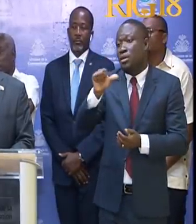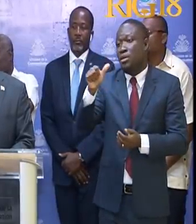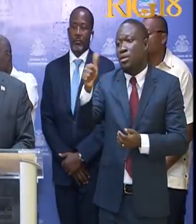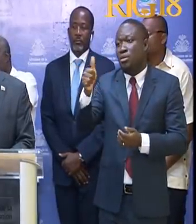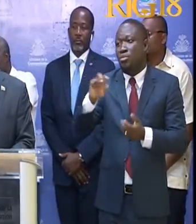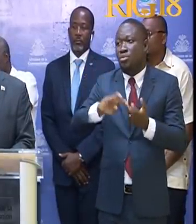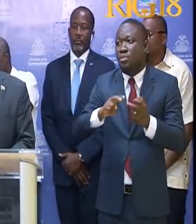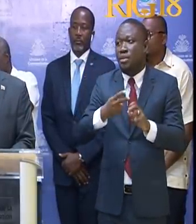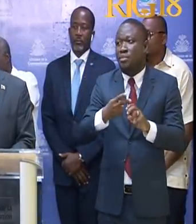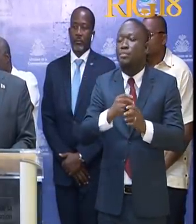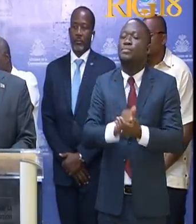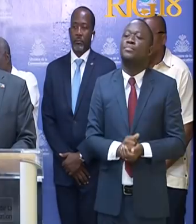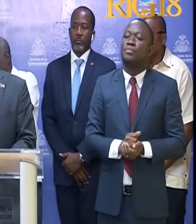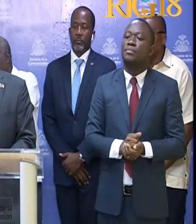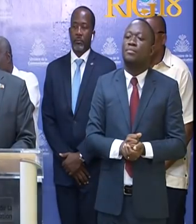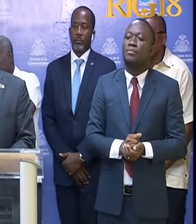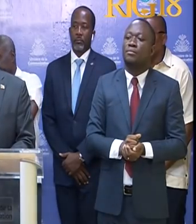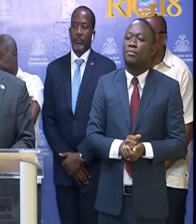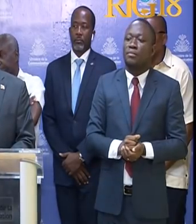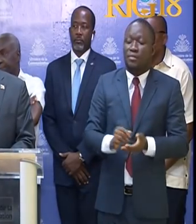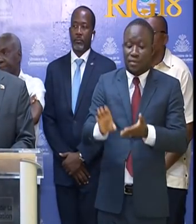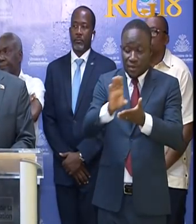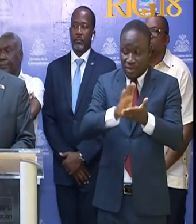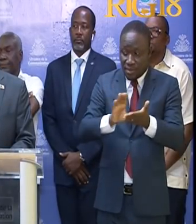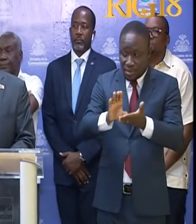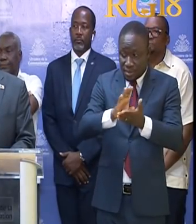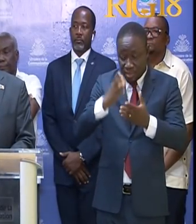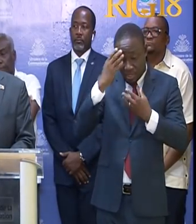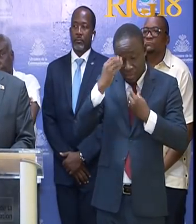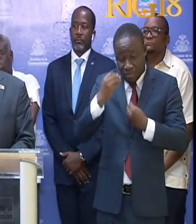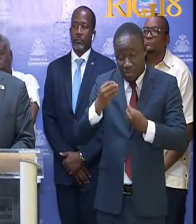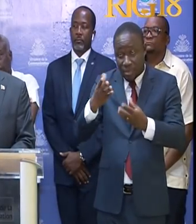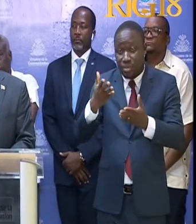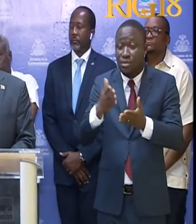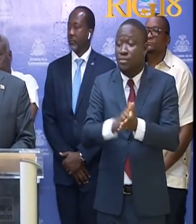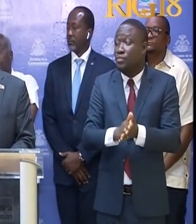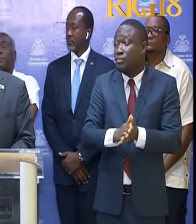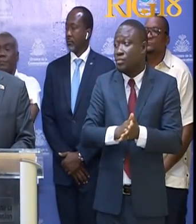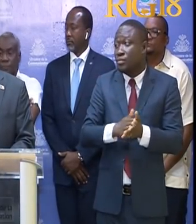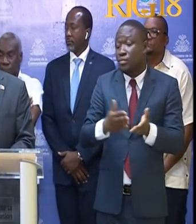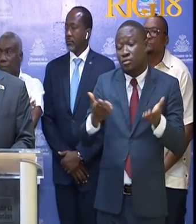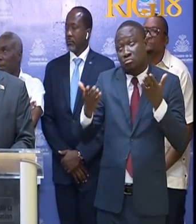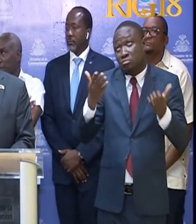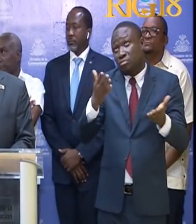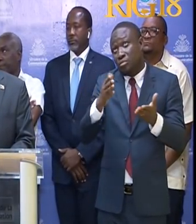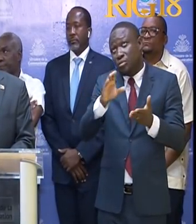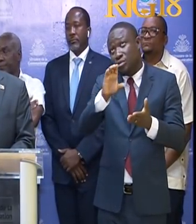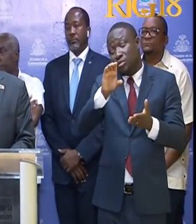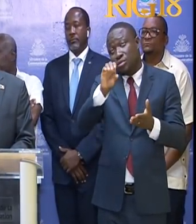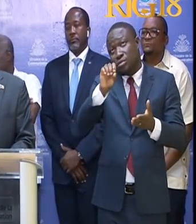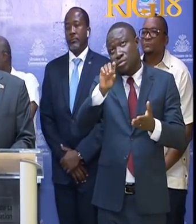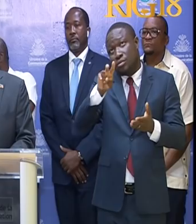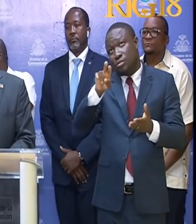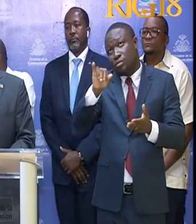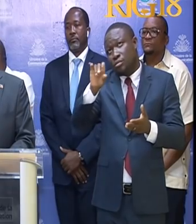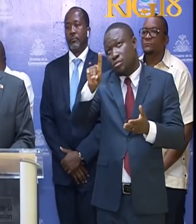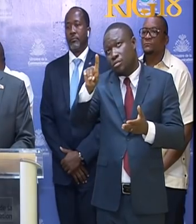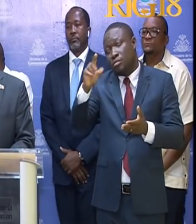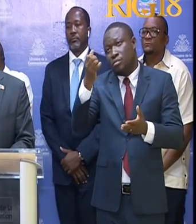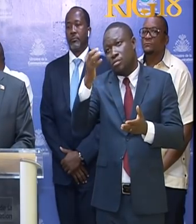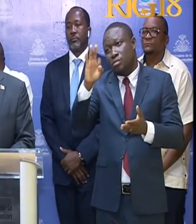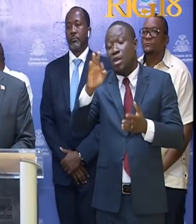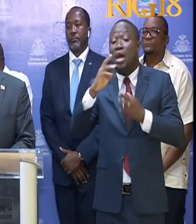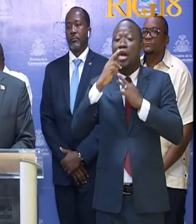urgences nationales. Ce centre d'information dédié au coronavirus ou COVID-19 va répondre